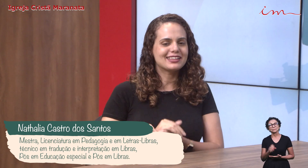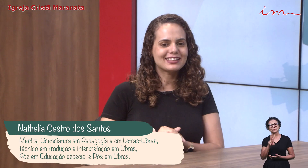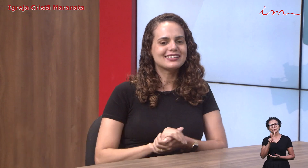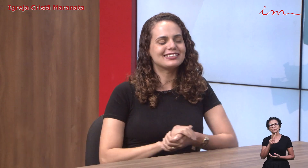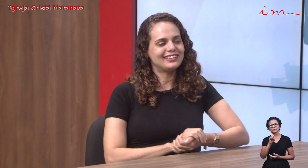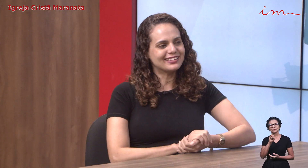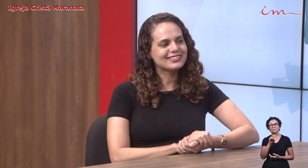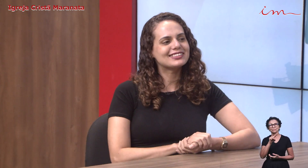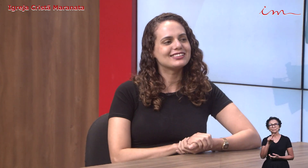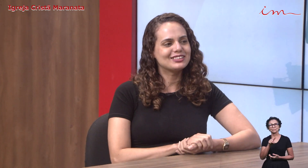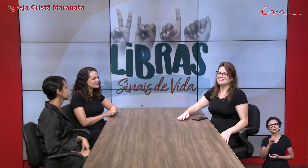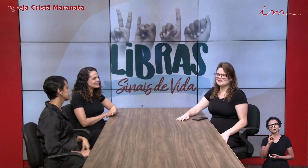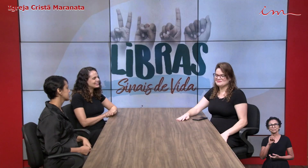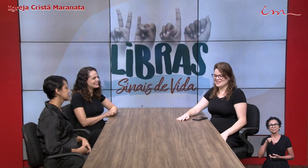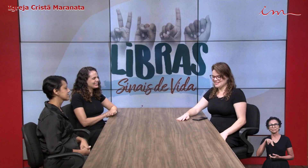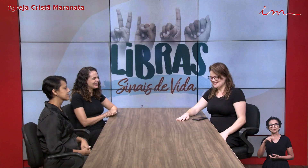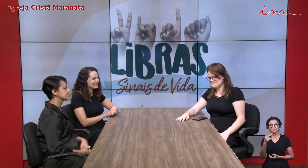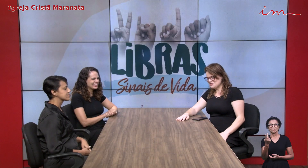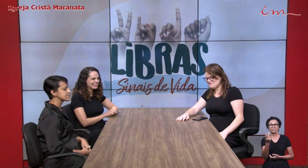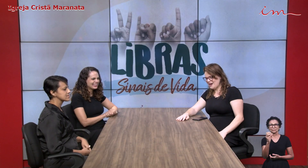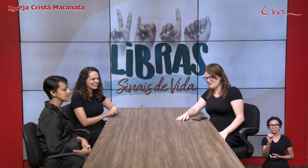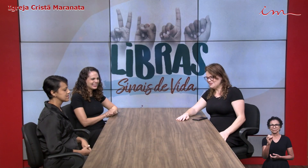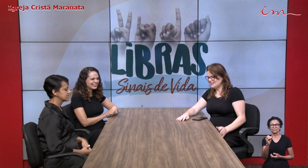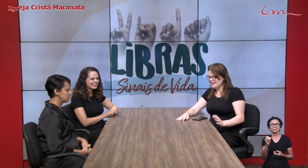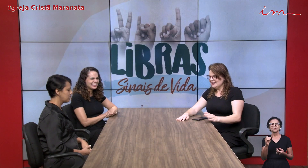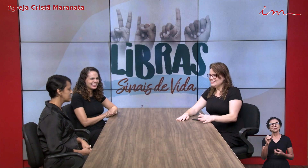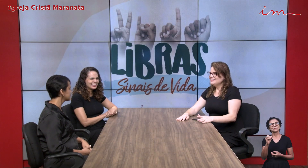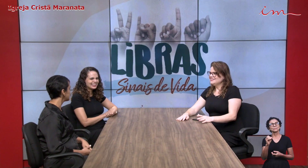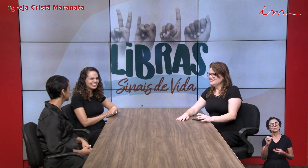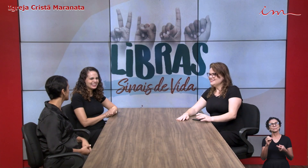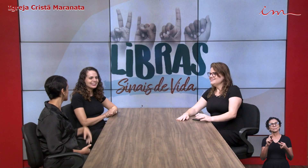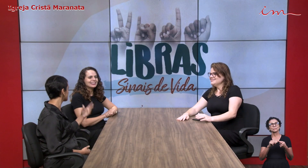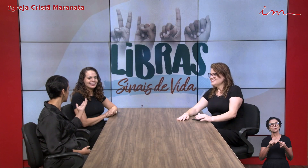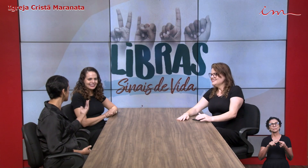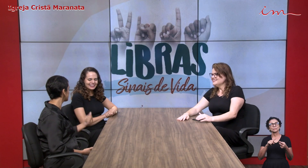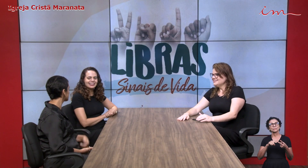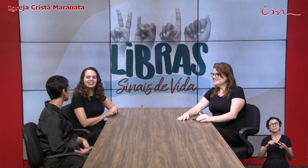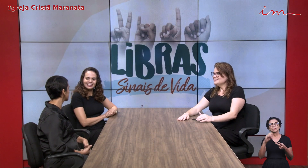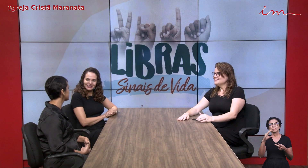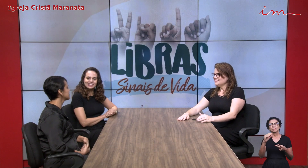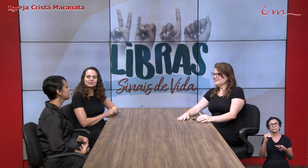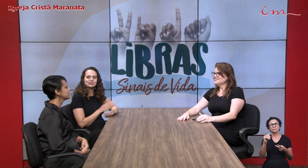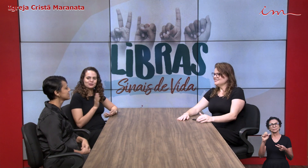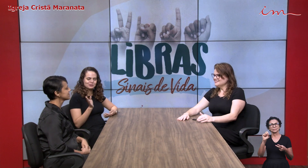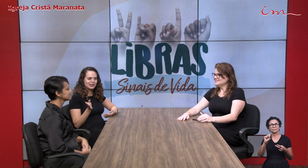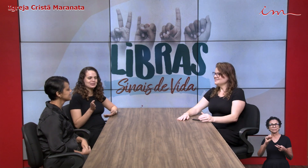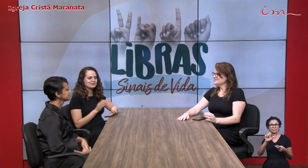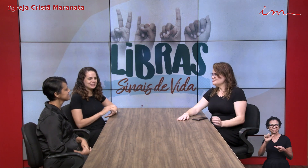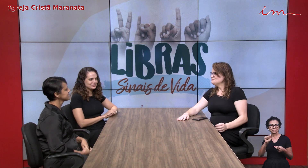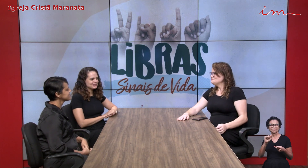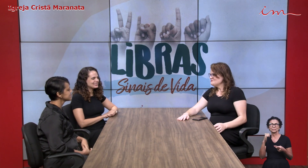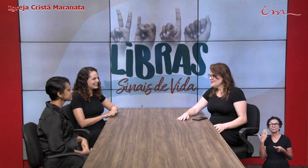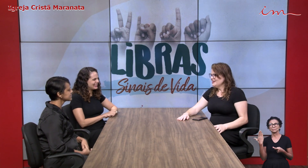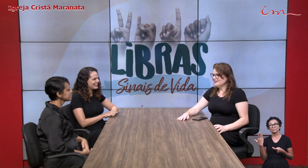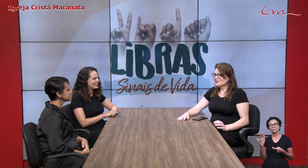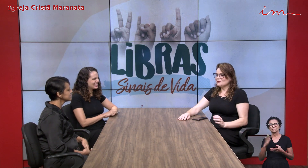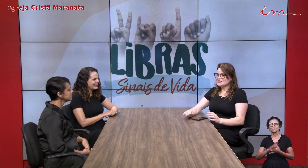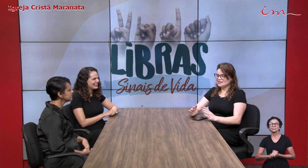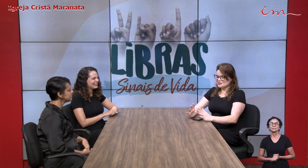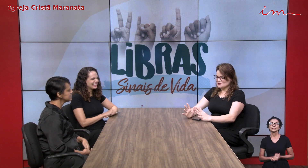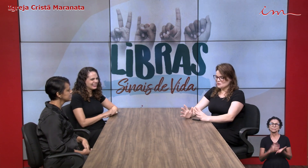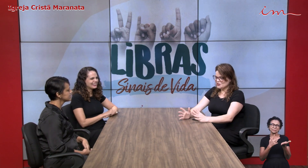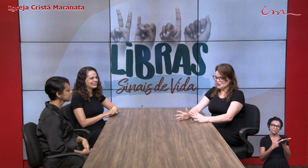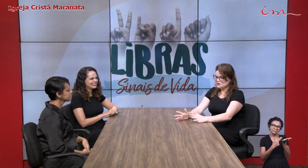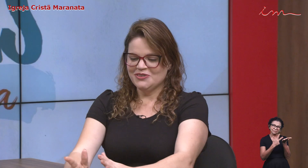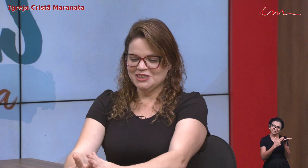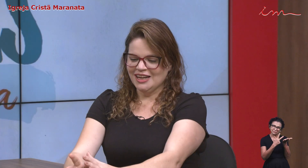de né? várias casinhas ali. Isso aí. Exatamente, que maravilha. São pares mínimos, os pares mínimos, né? Que você Isso, falou. são os pares mínimos. Então,